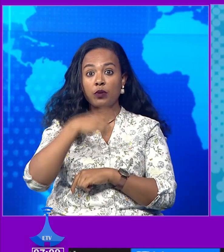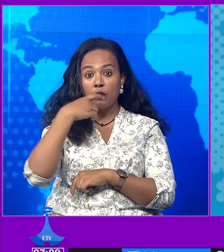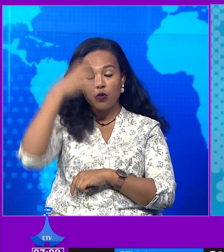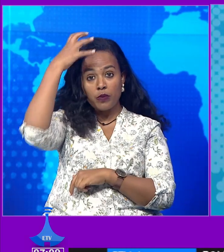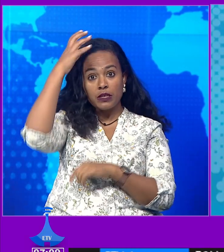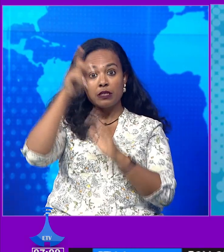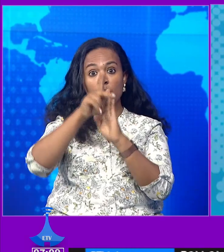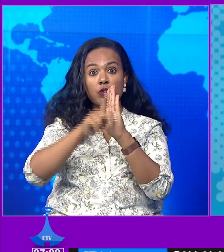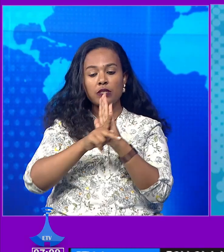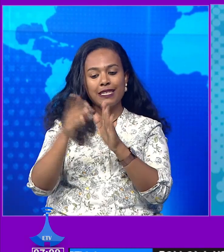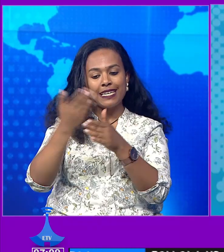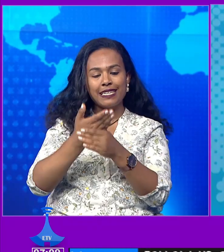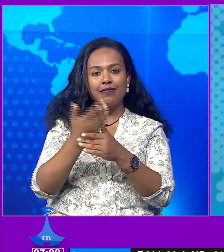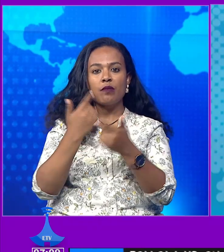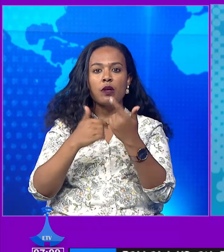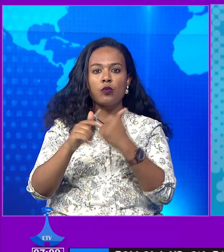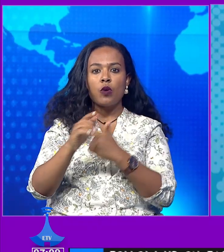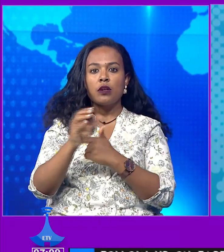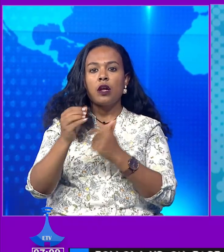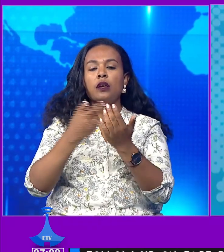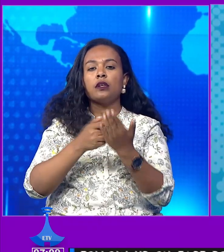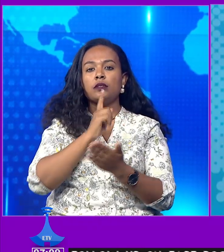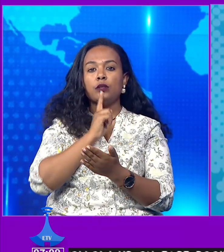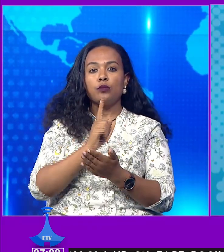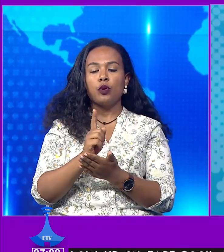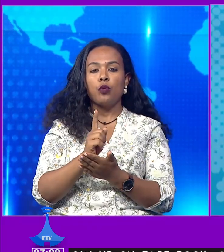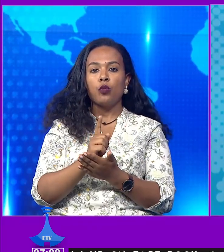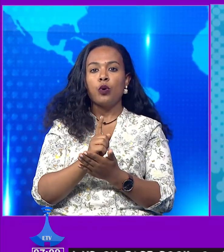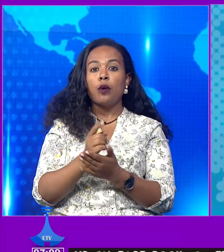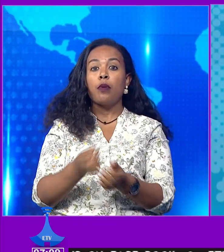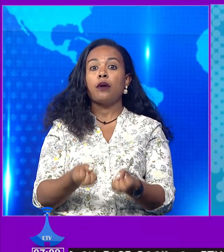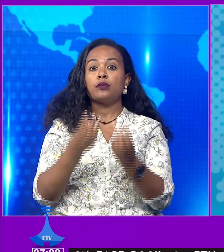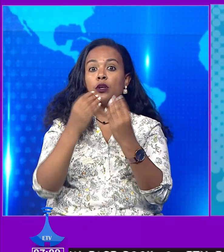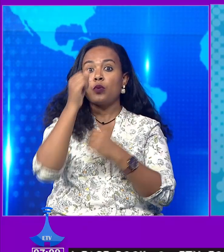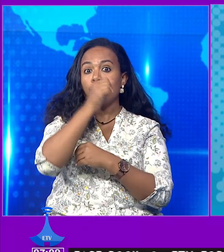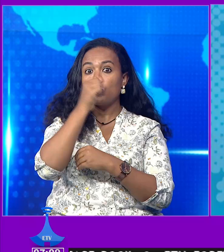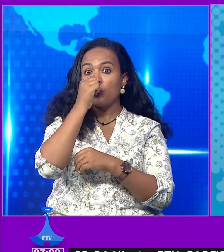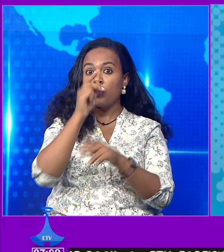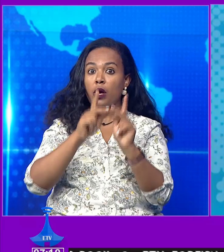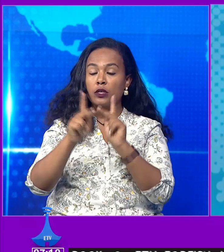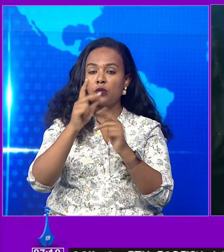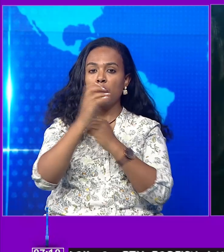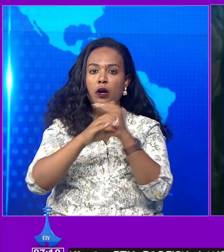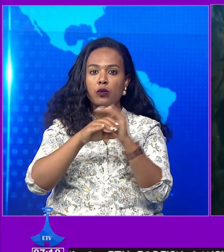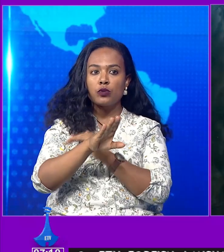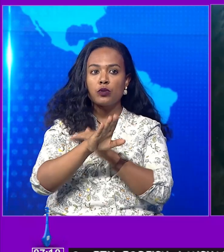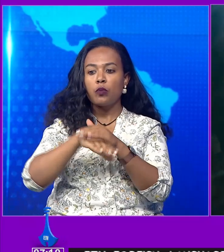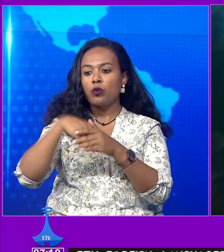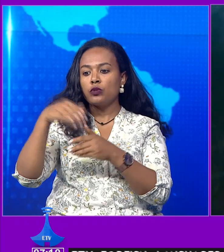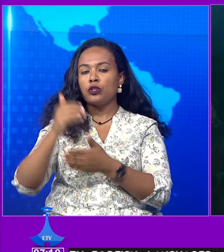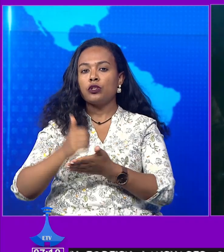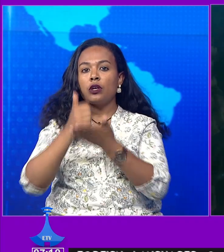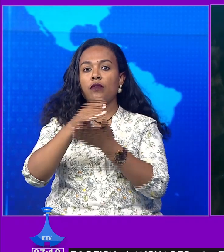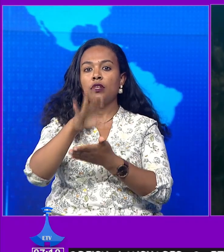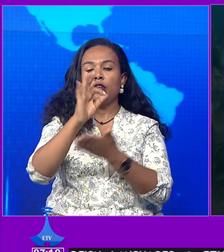ፖሊሲ እየቀደመ መጥቷል እና ለዚህም ነው አሁን በአብዛኛው ኢትዮጵያ ህዝብ በአገር ውስጥም ሆነ ውጪ ድጋፍ የተገኘው በዚህ የተነሳ